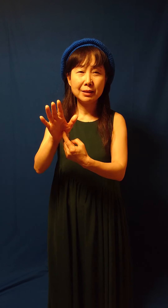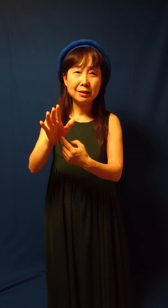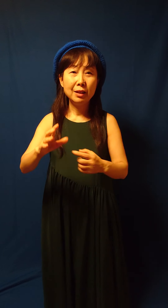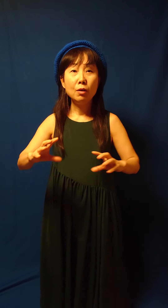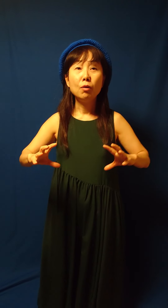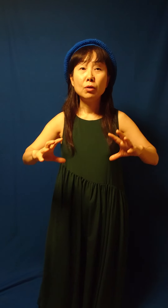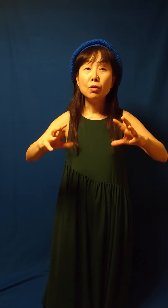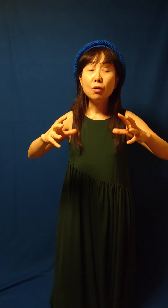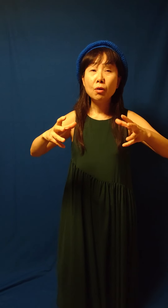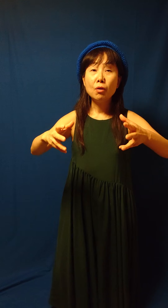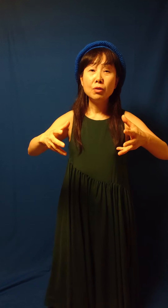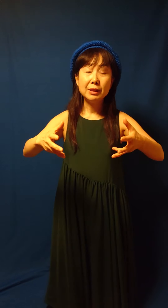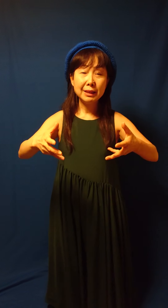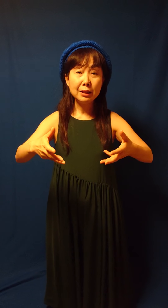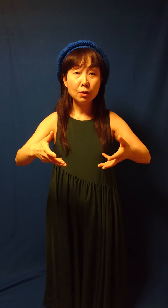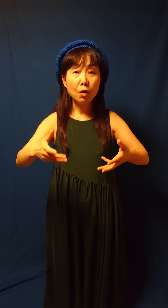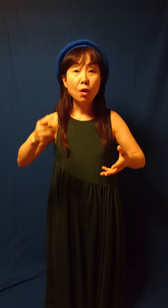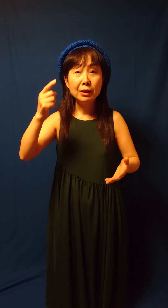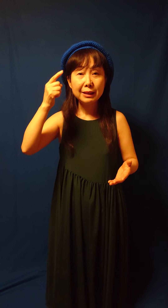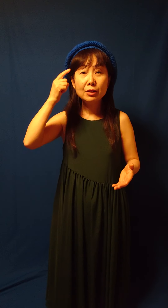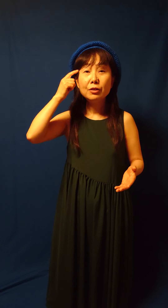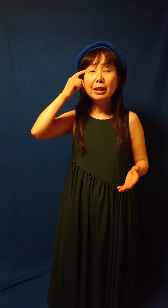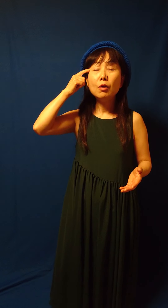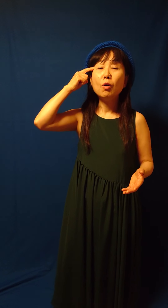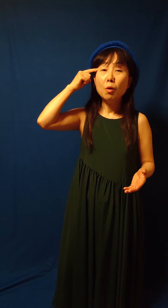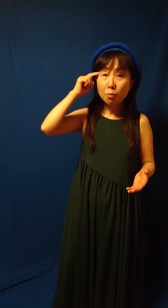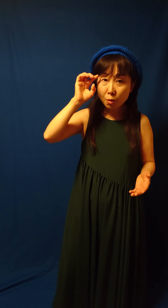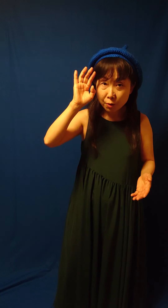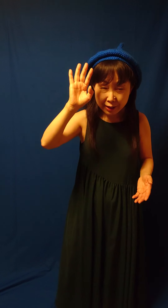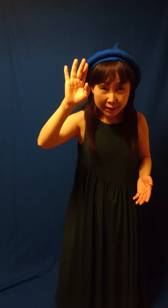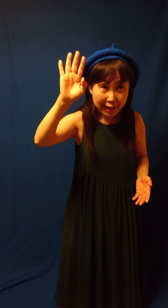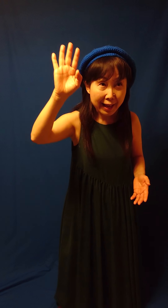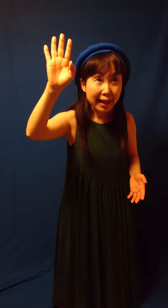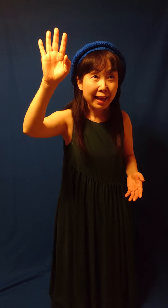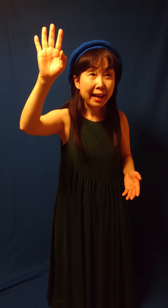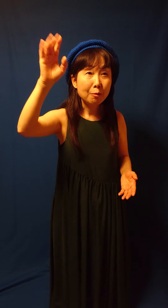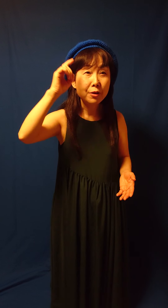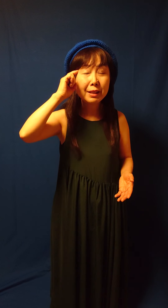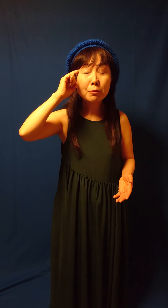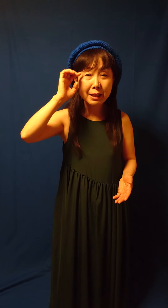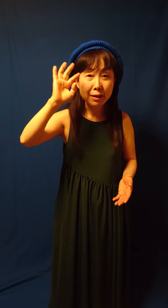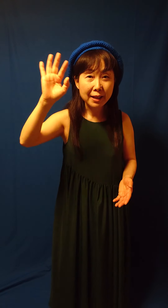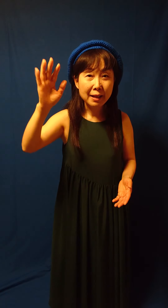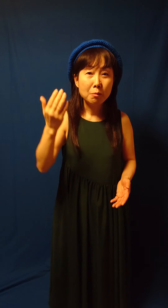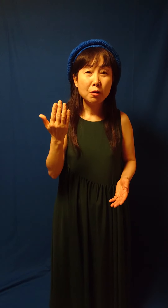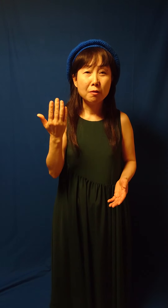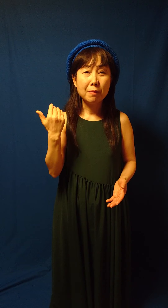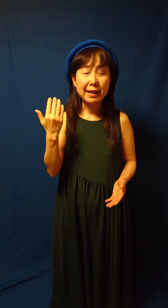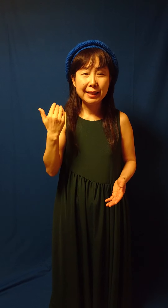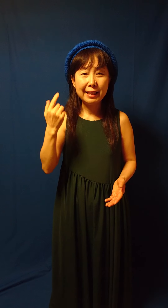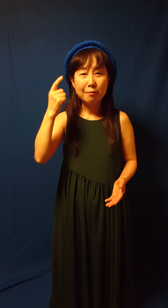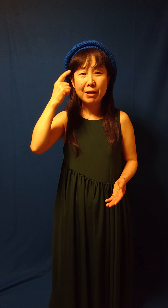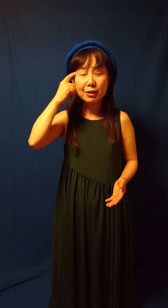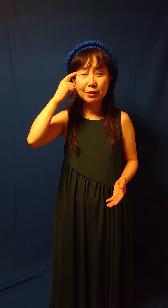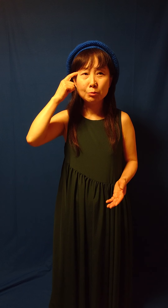。この星の、地球での思い出、思い出もね、もう前に勉強し